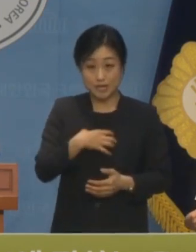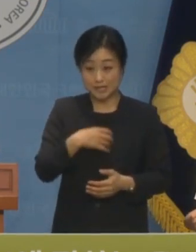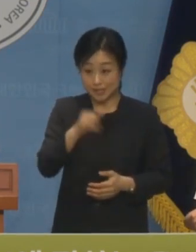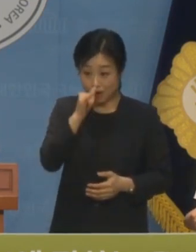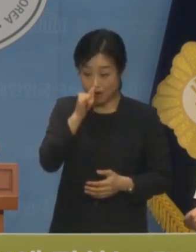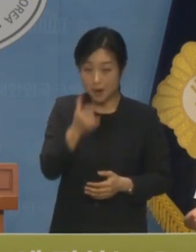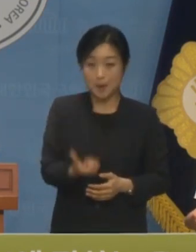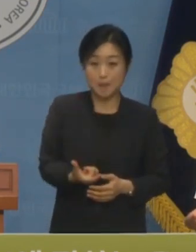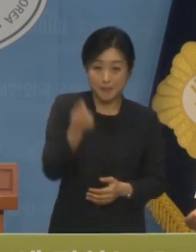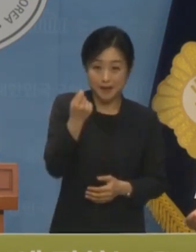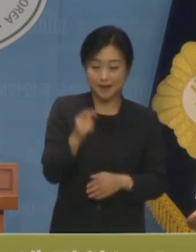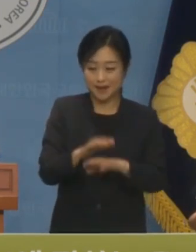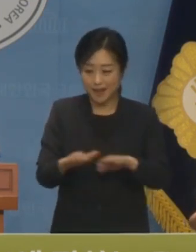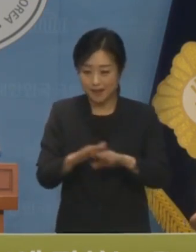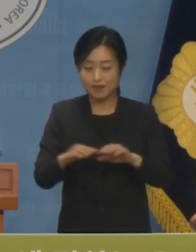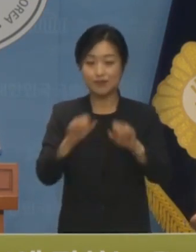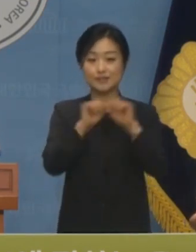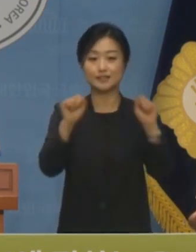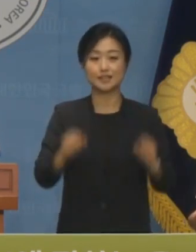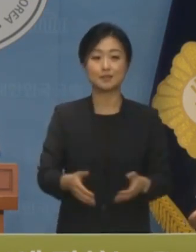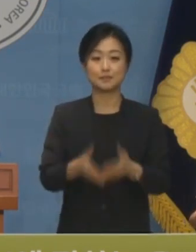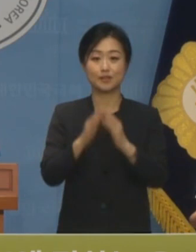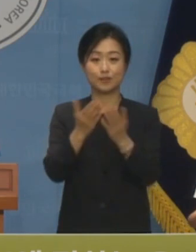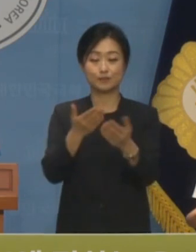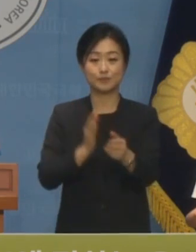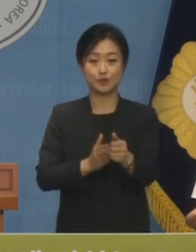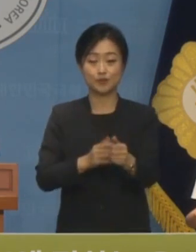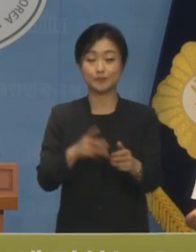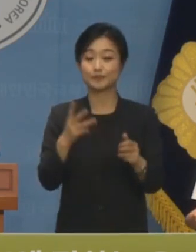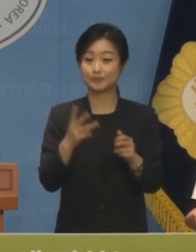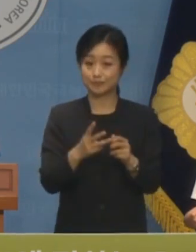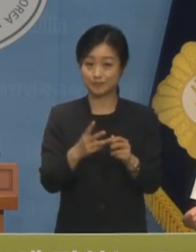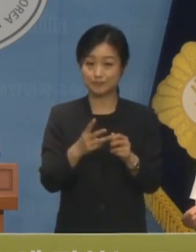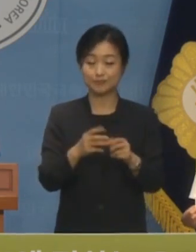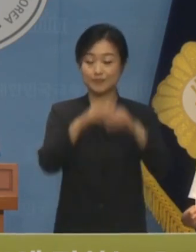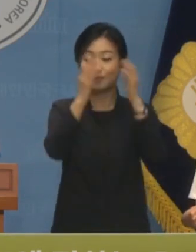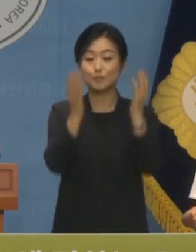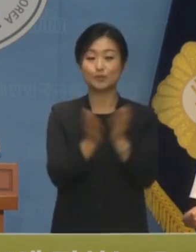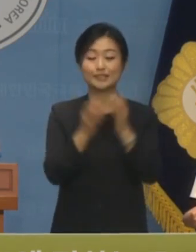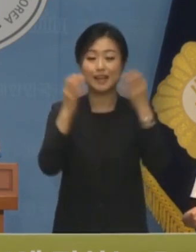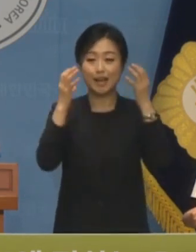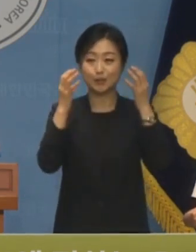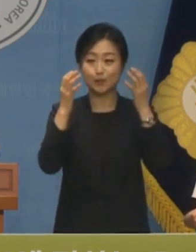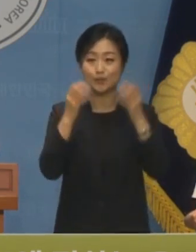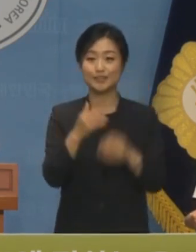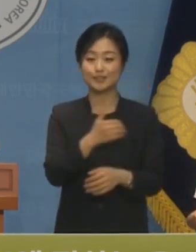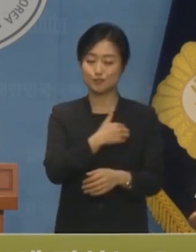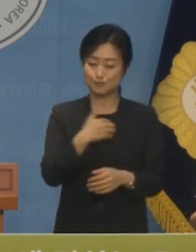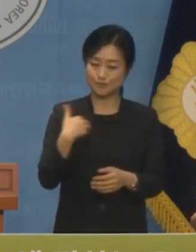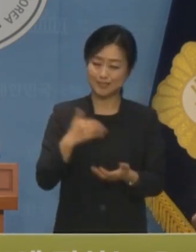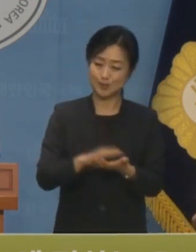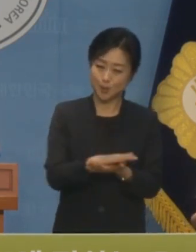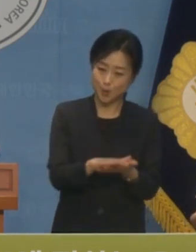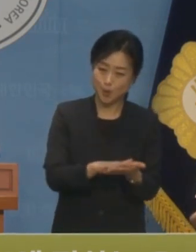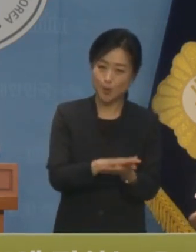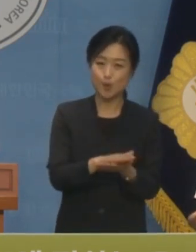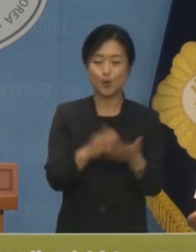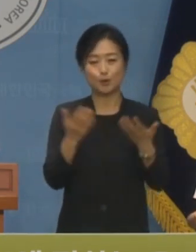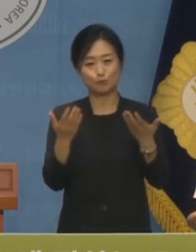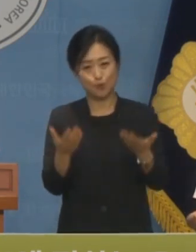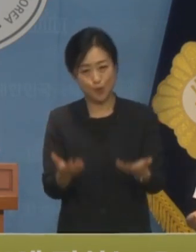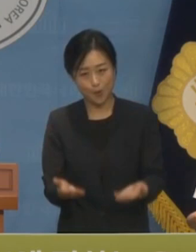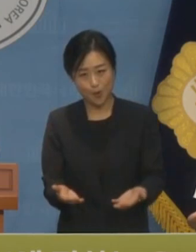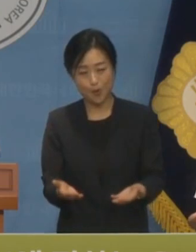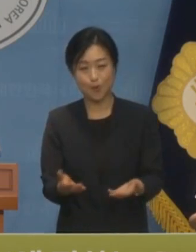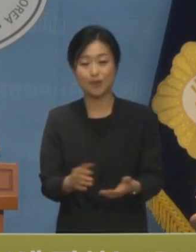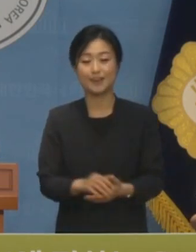체계를 구축해 주십시오. 마지막으로 대한민국의 모든 아동들이 충분히 놀고 충분히 쉬고